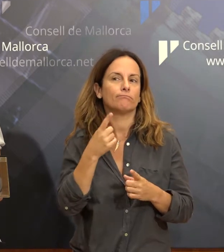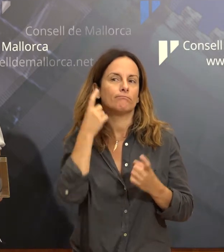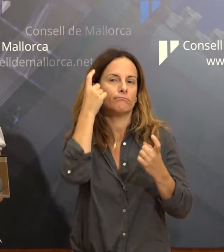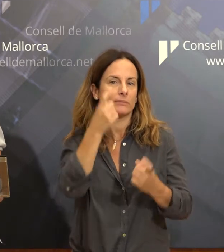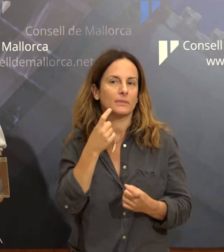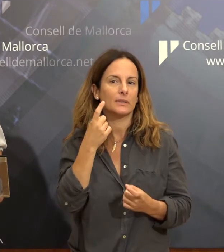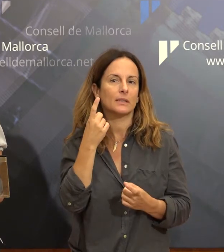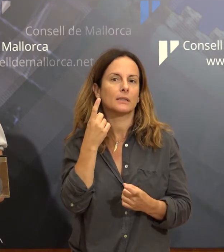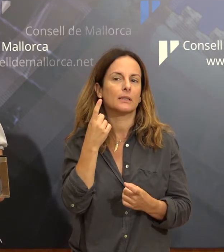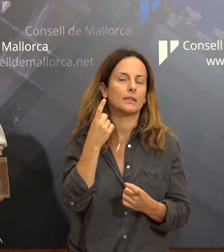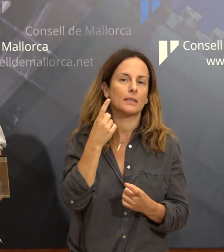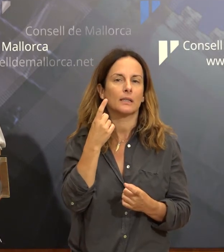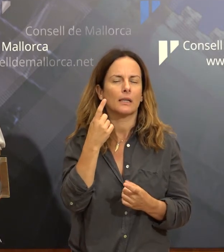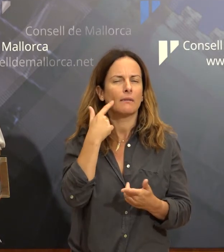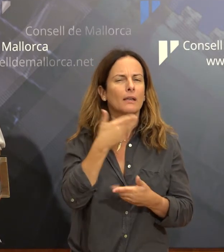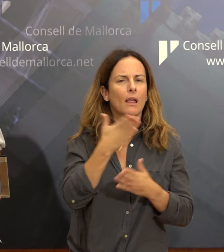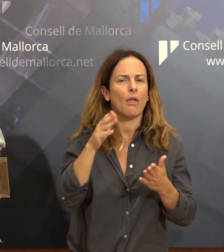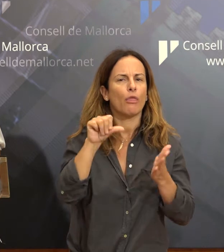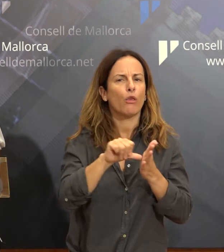entenien els ciutadans